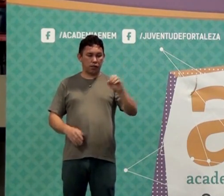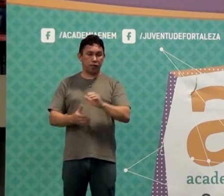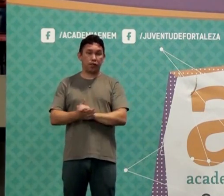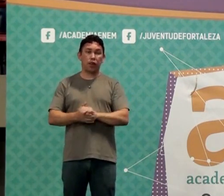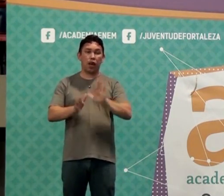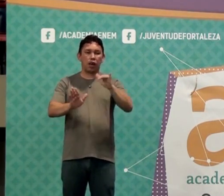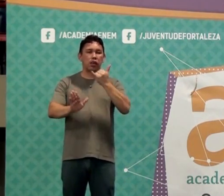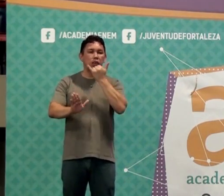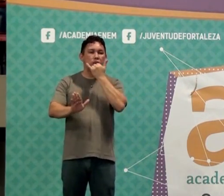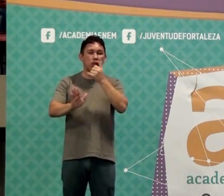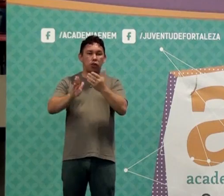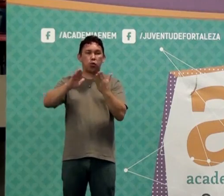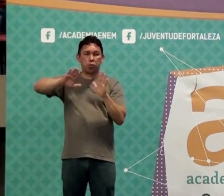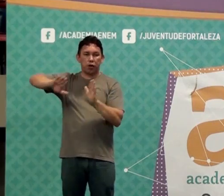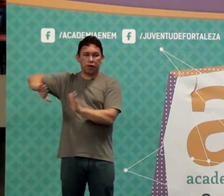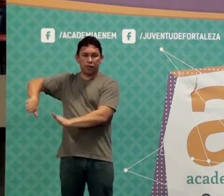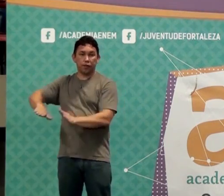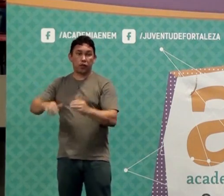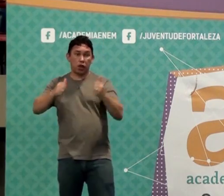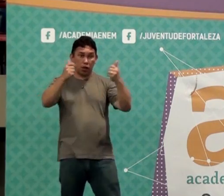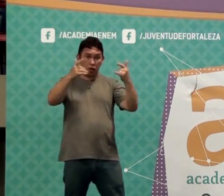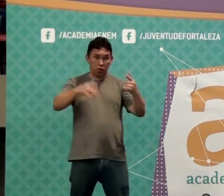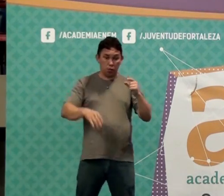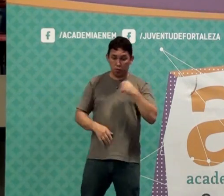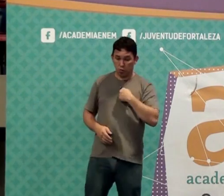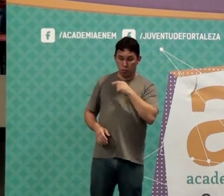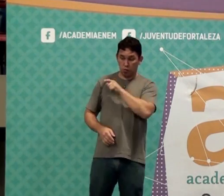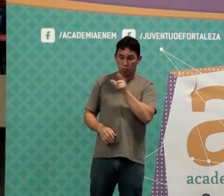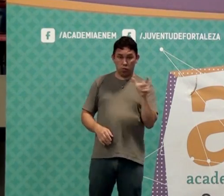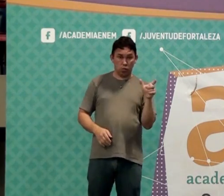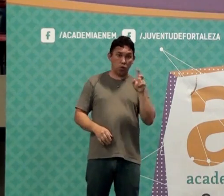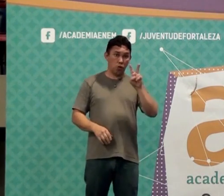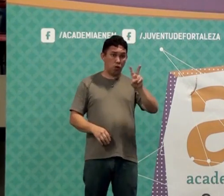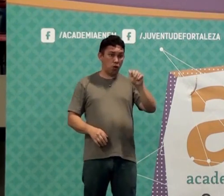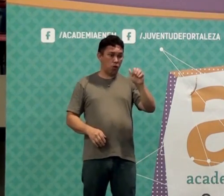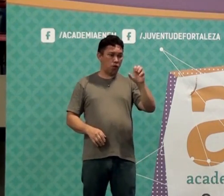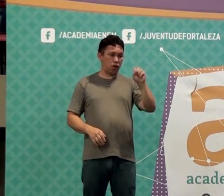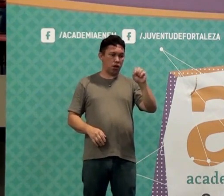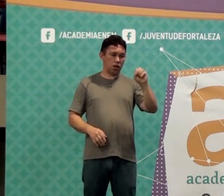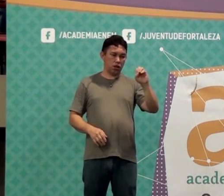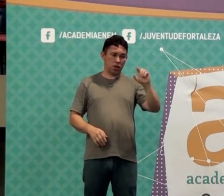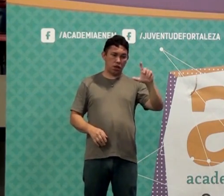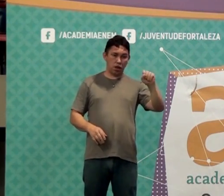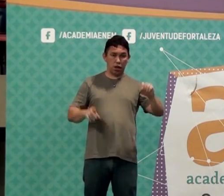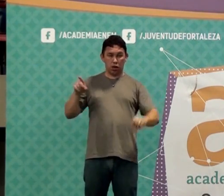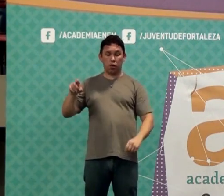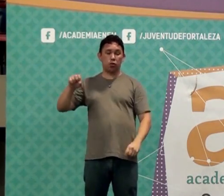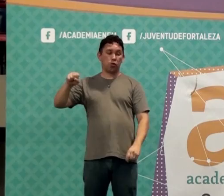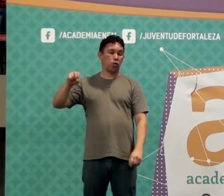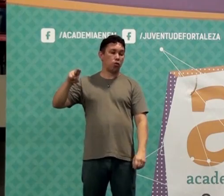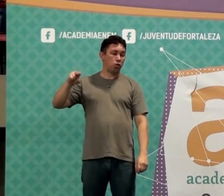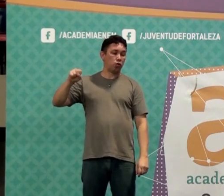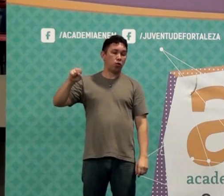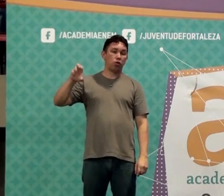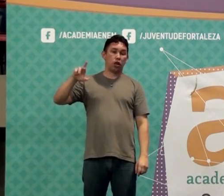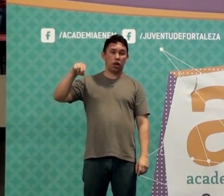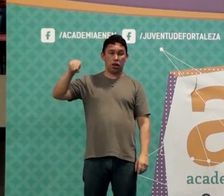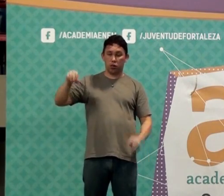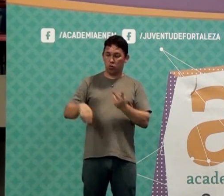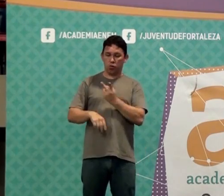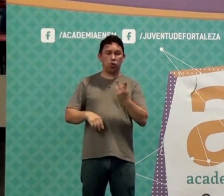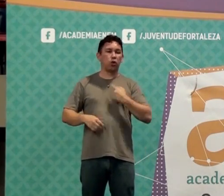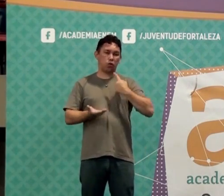Deixa eu chegar aqui nos meninos servos. O que é que eles trabalham? Ó, aqui está contando a história do suzerano do vassalo. Olha a vida do servo como